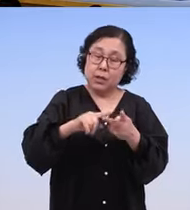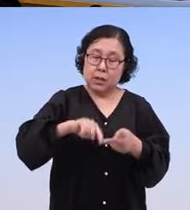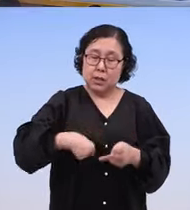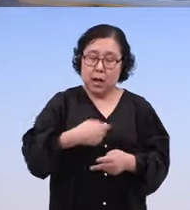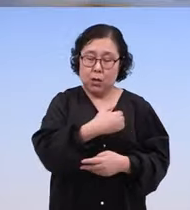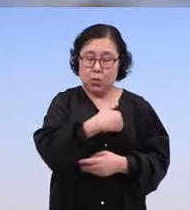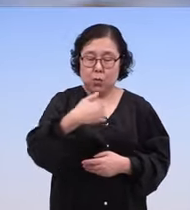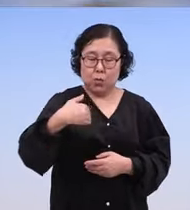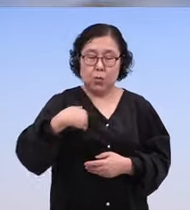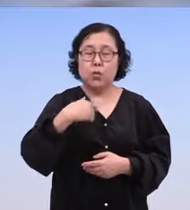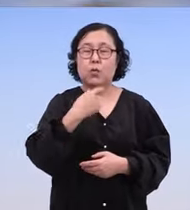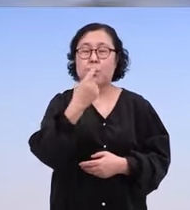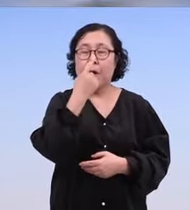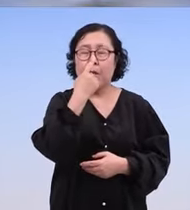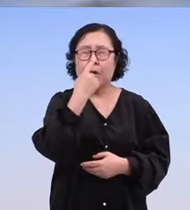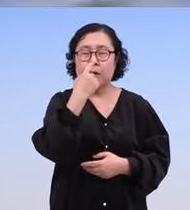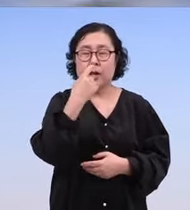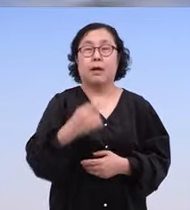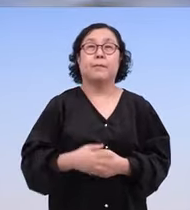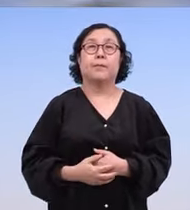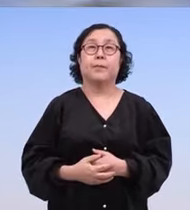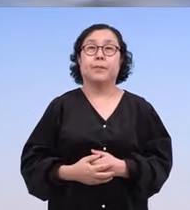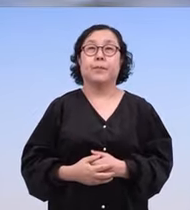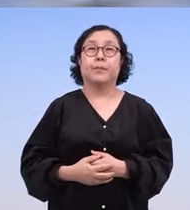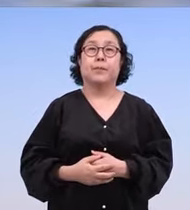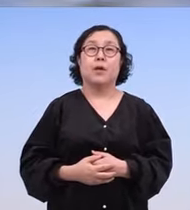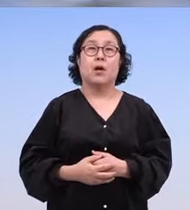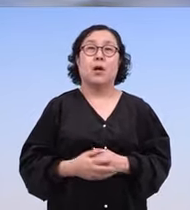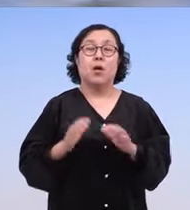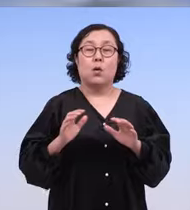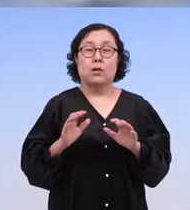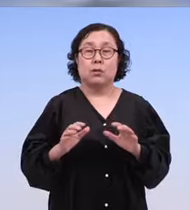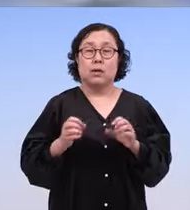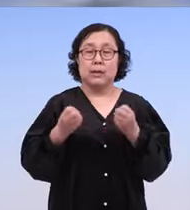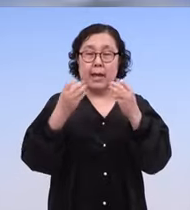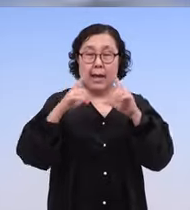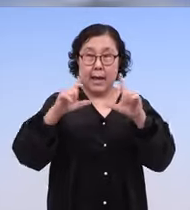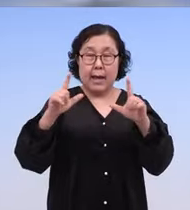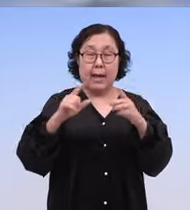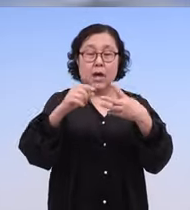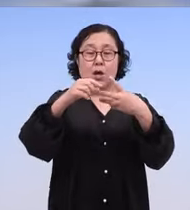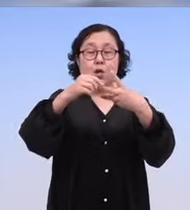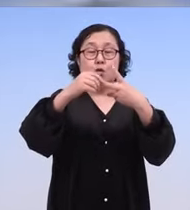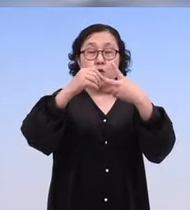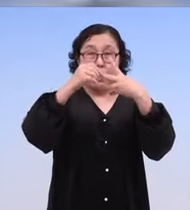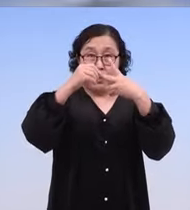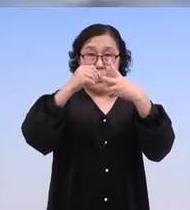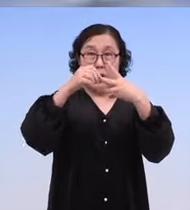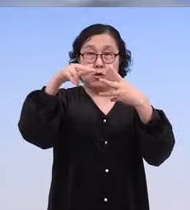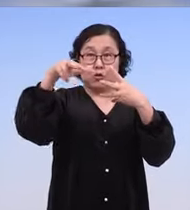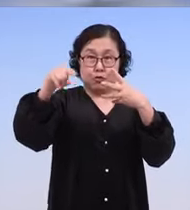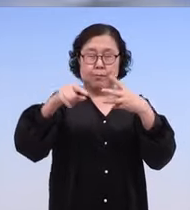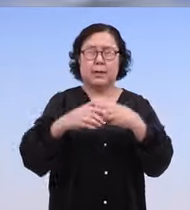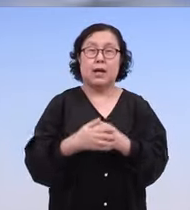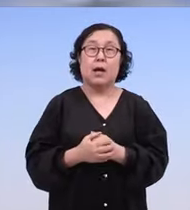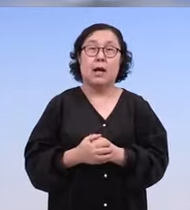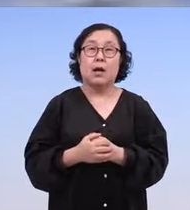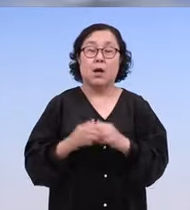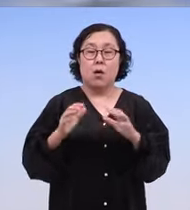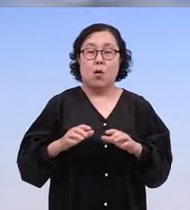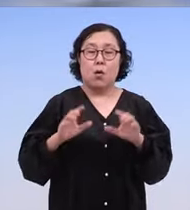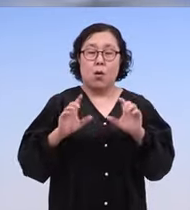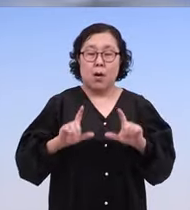배웠노니. 저는 오늘 이제 새해 둘째 주일 아닙니까? 올 한 해 내내